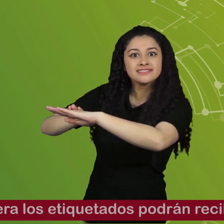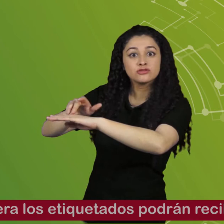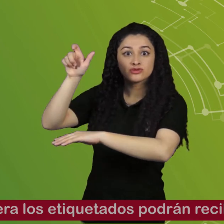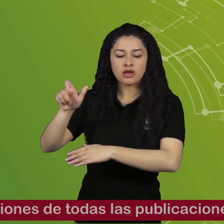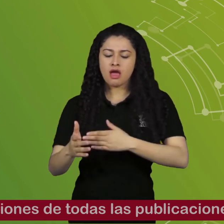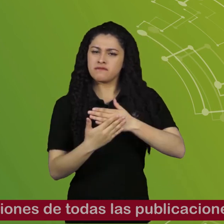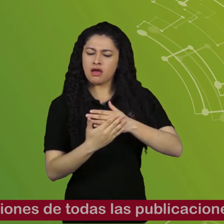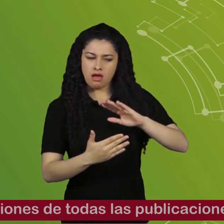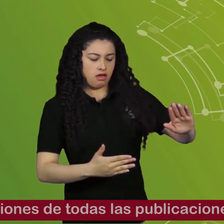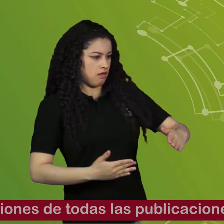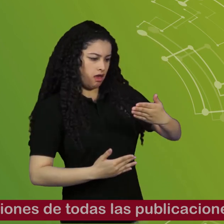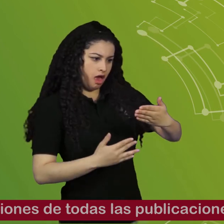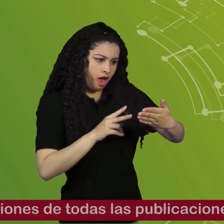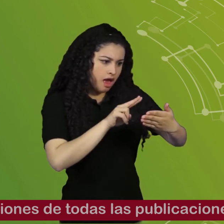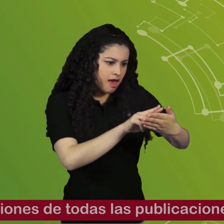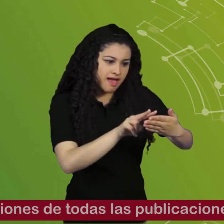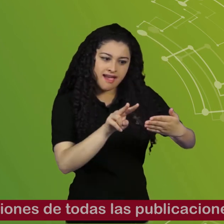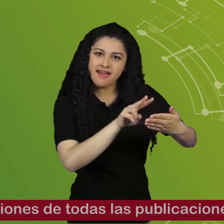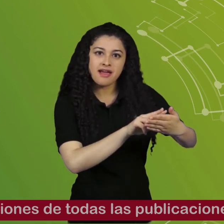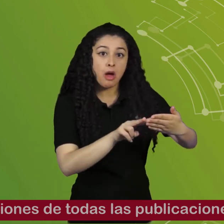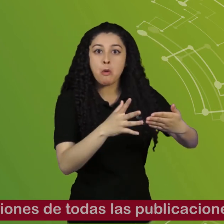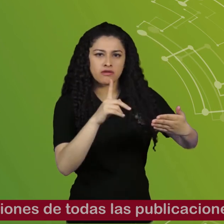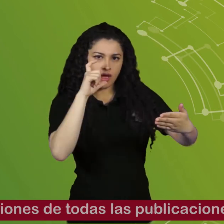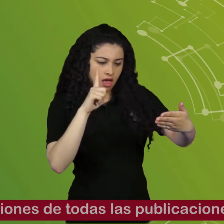recibir las notificaciones de todas las publicaciones.